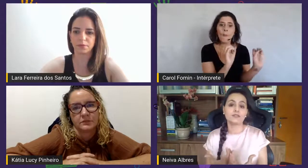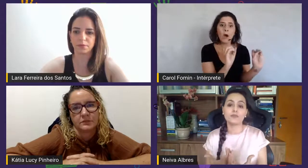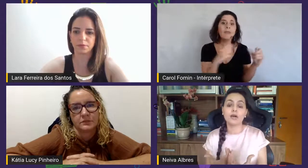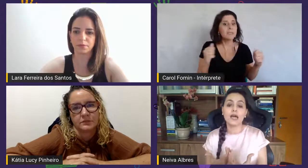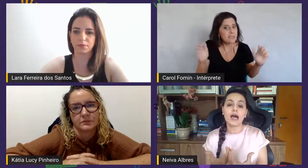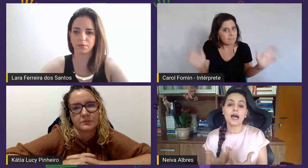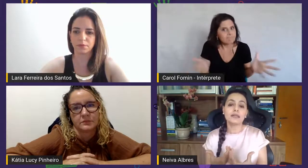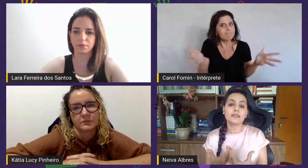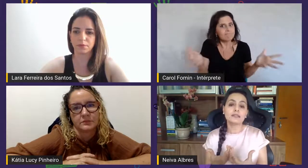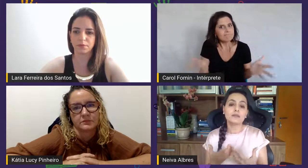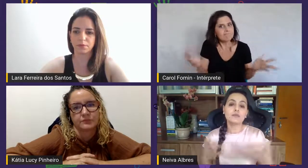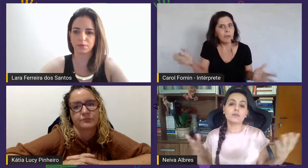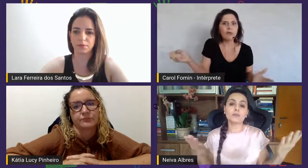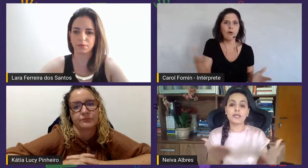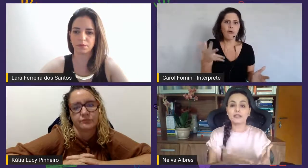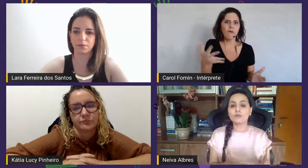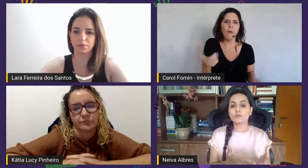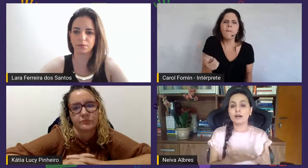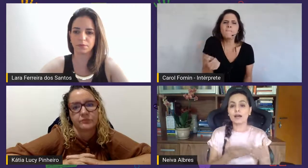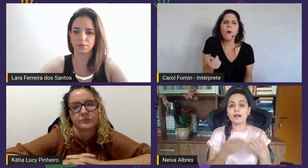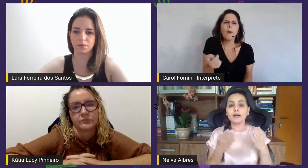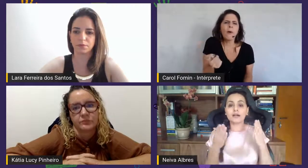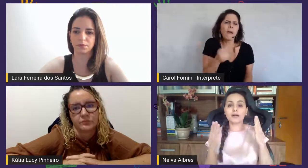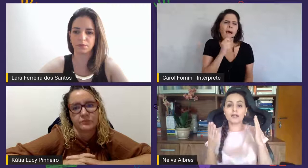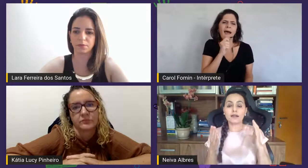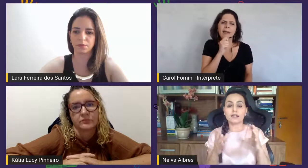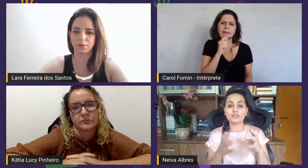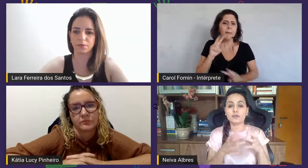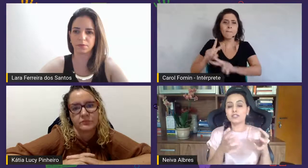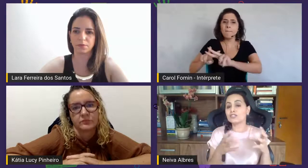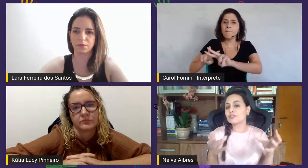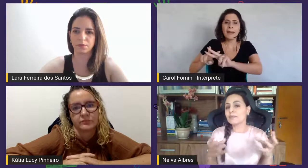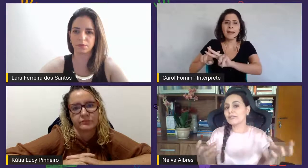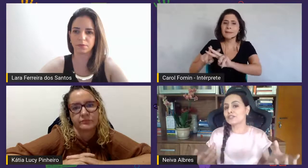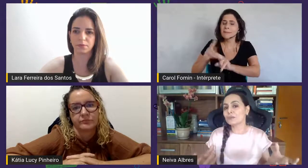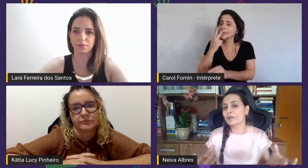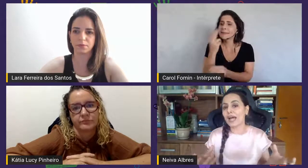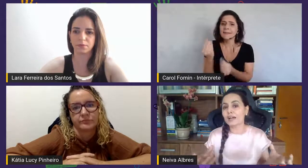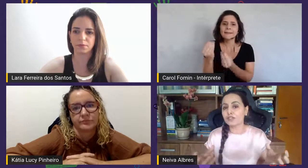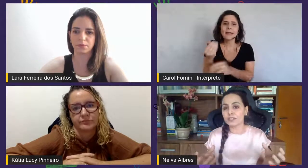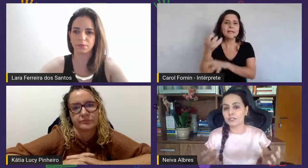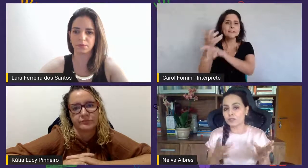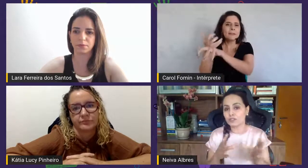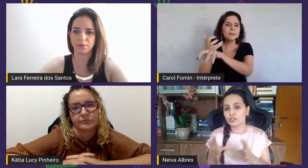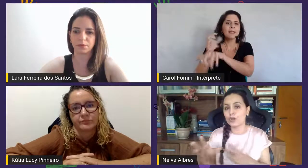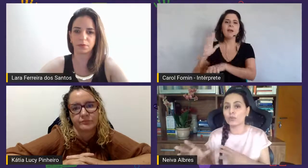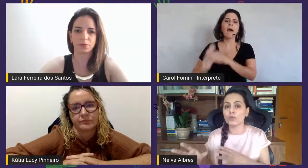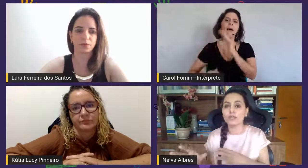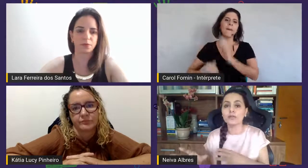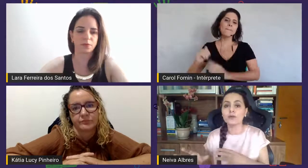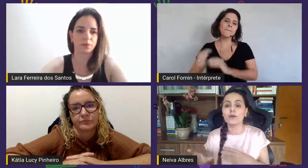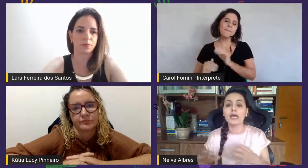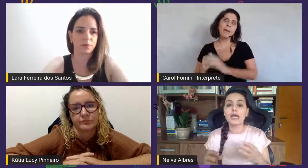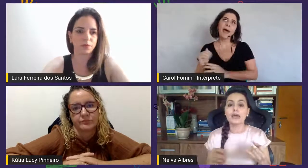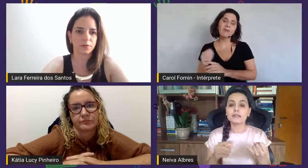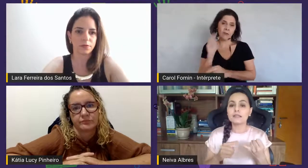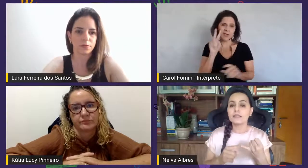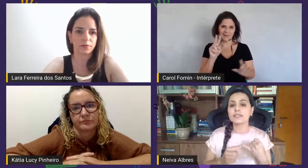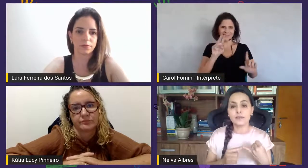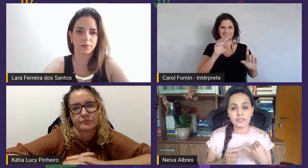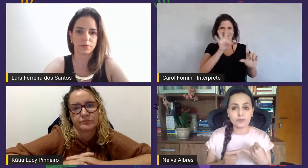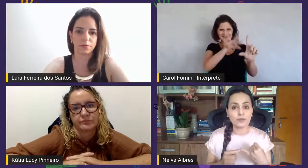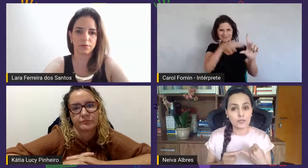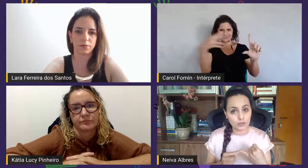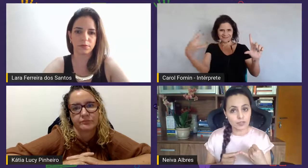para isso, ainda está muito preso geralmente as disciplinas de práticas, quando a gente olha o currículo, elas